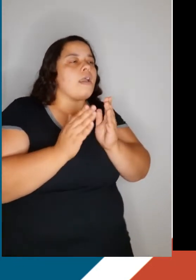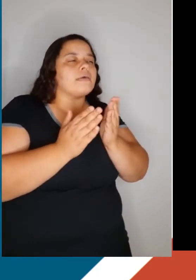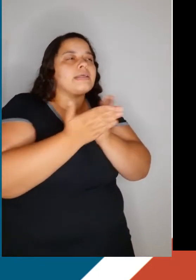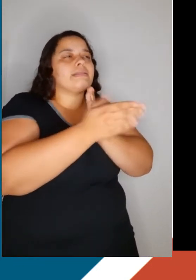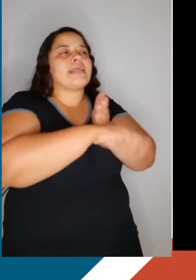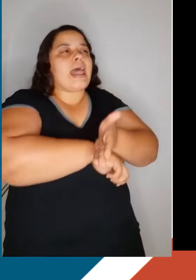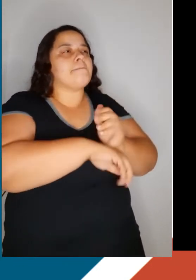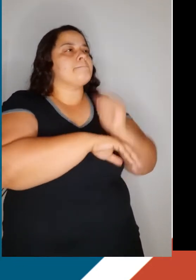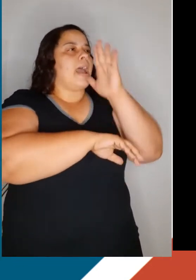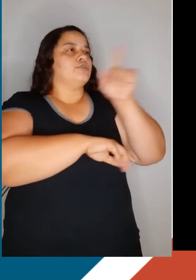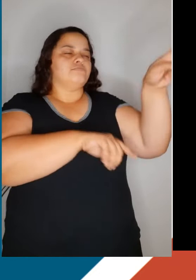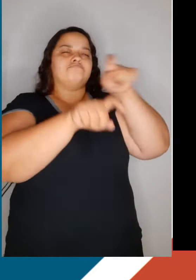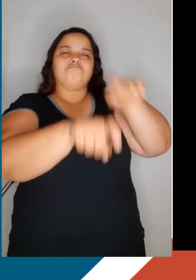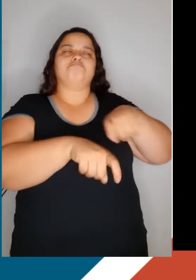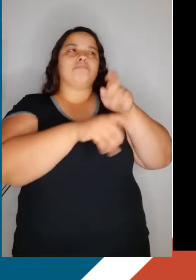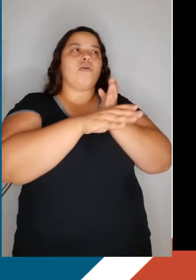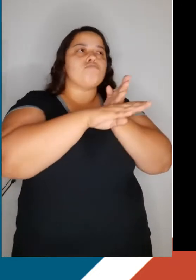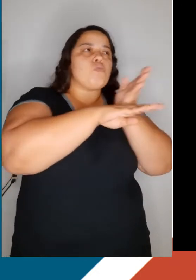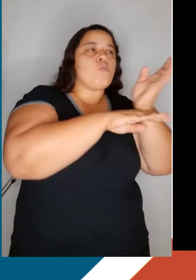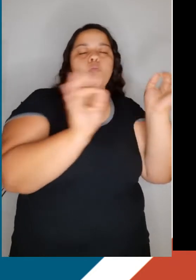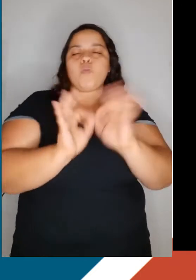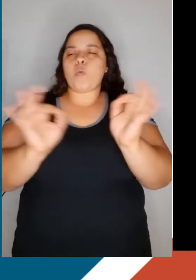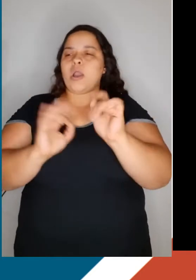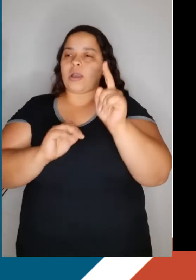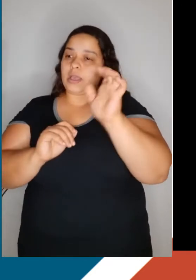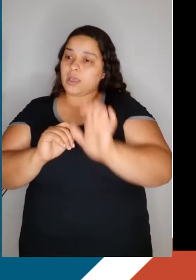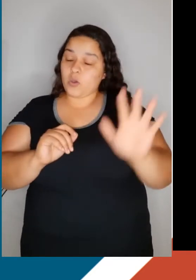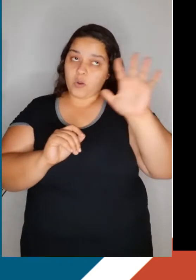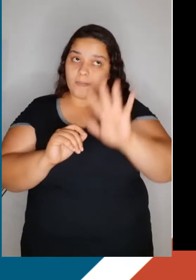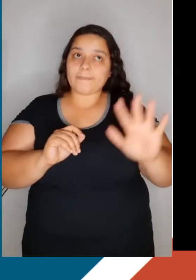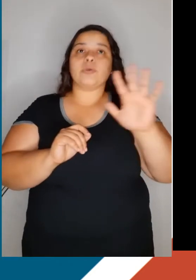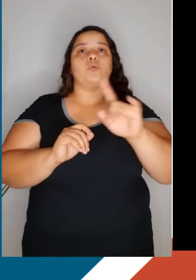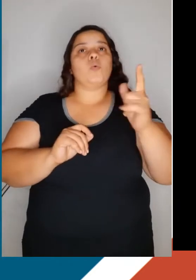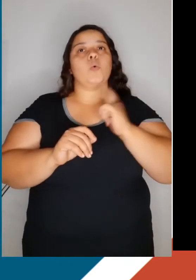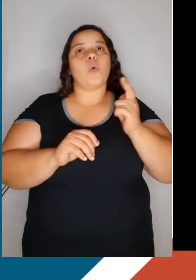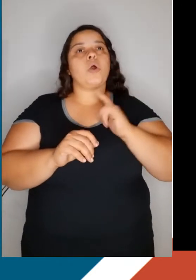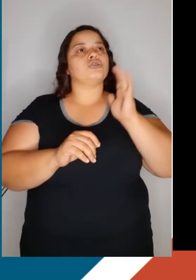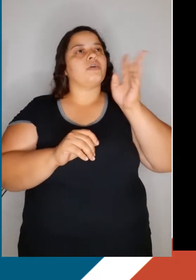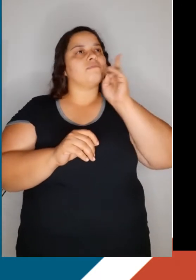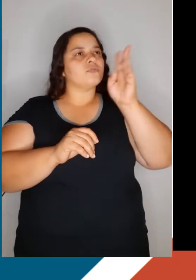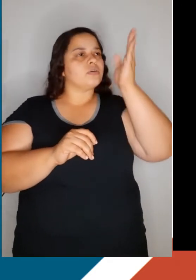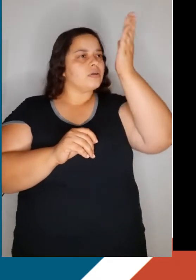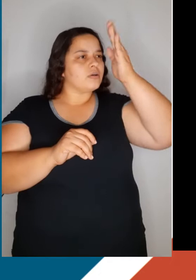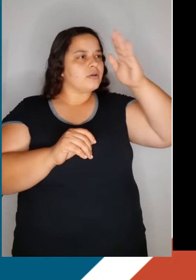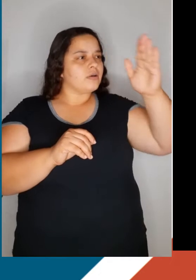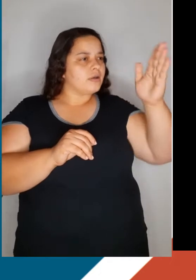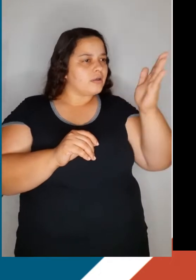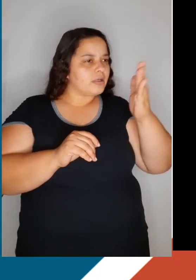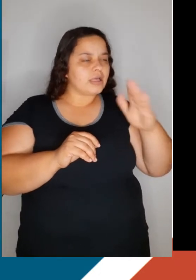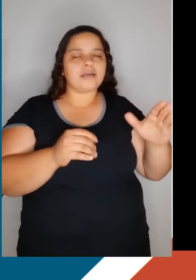africano. Além disso, até o final do século XVIII, os europeus que frequentavam essas costas africanas faziam